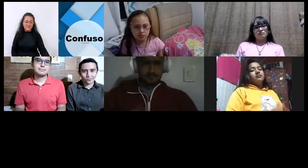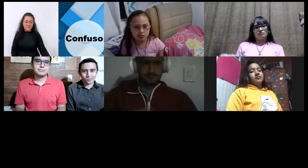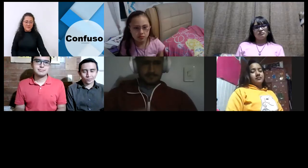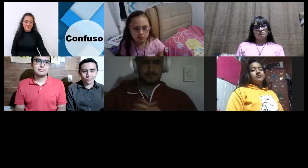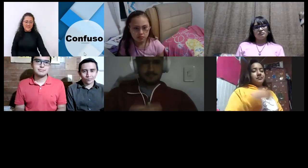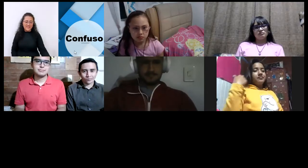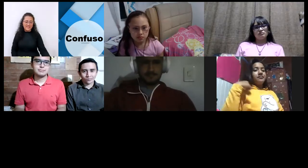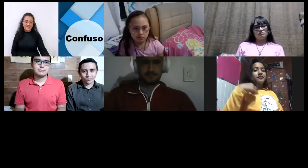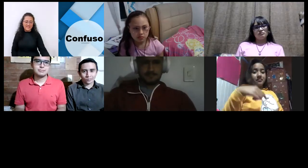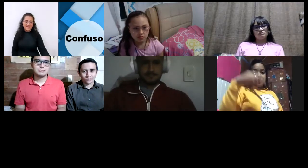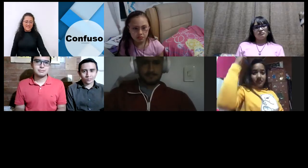Muy bien.